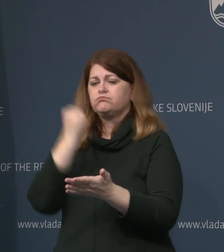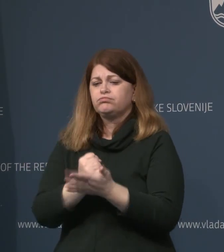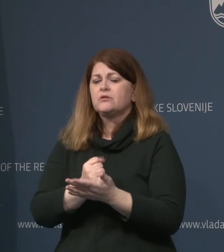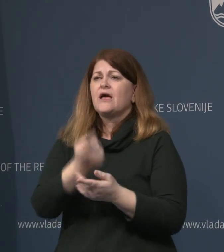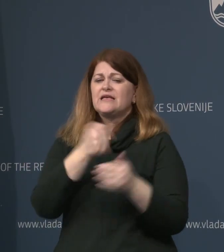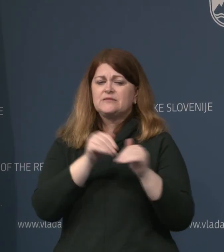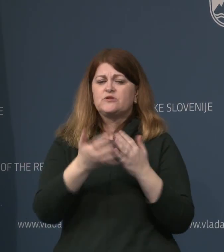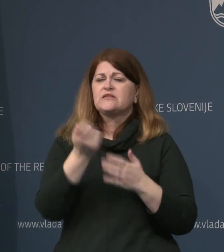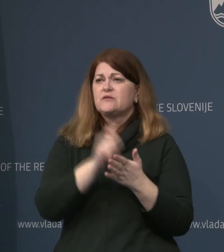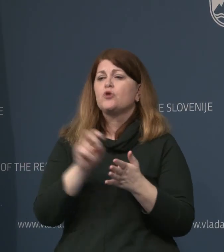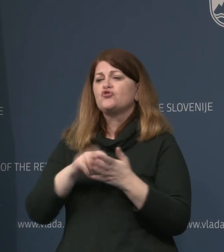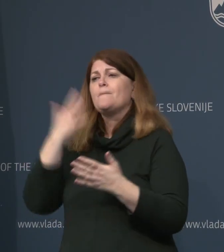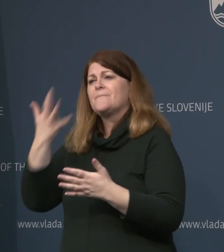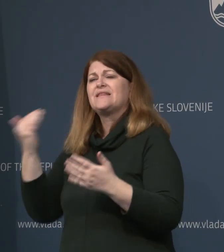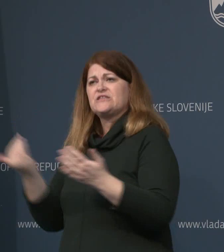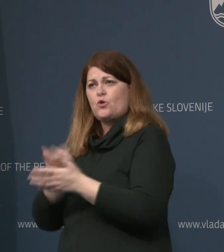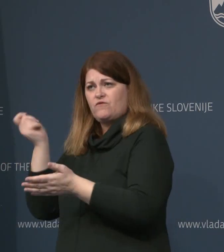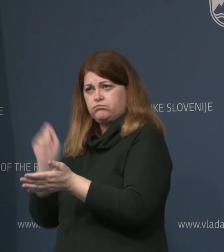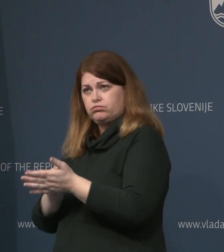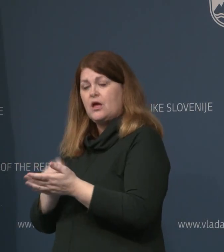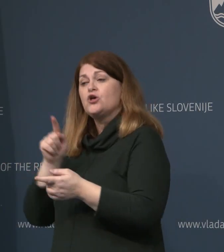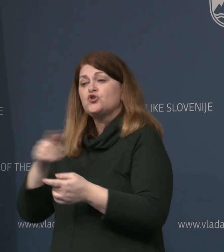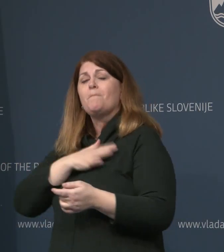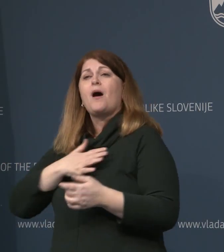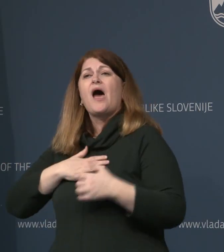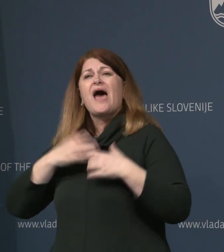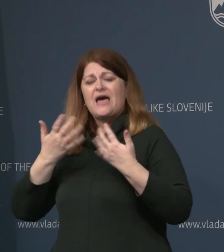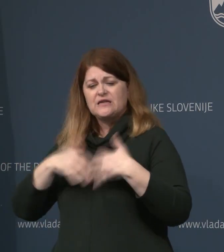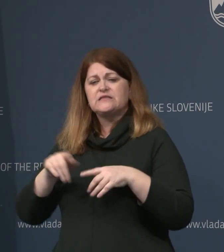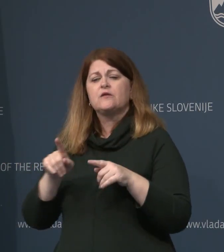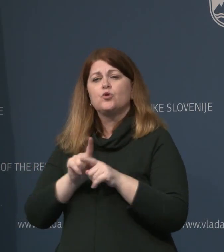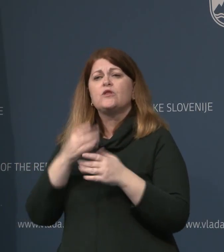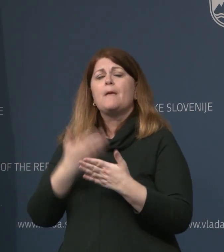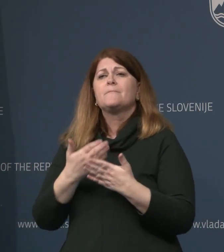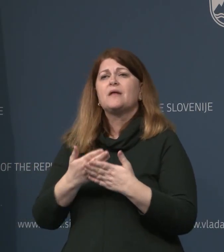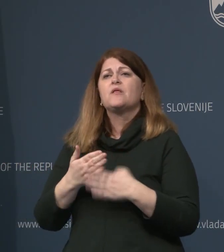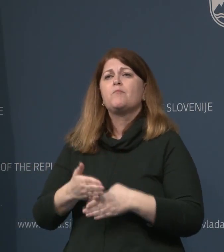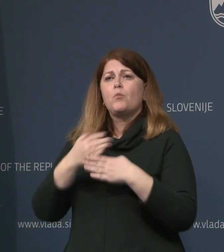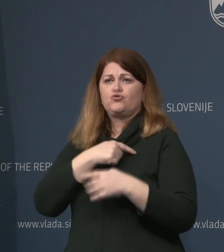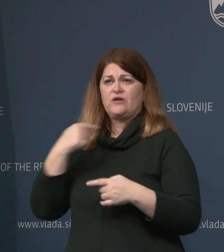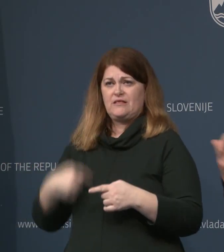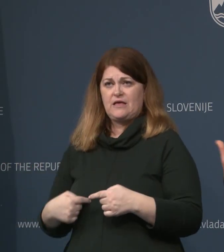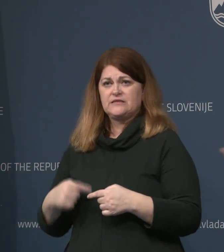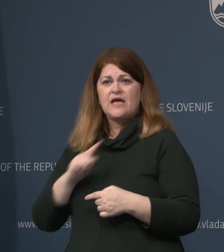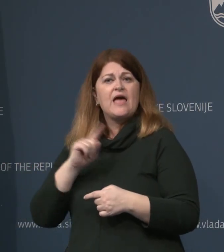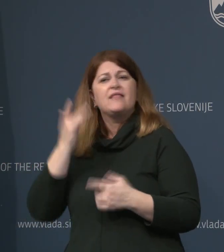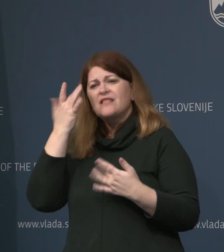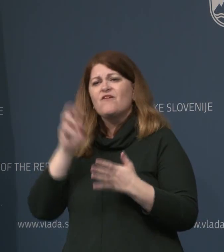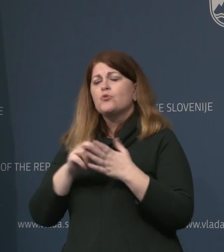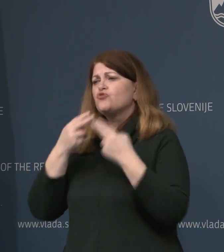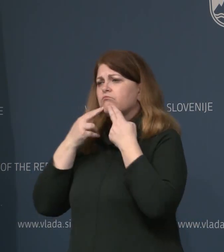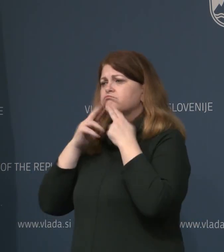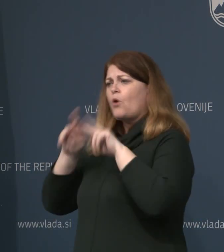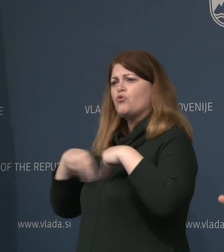strani ministrstva za nabavo 50 novih in so pa respiratorjev tudi predmet pomoči Kitajske. Ni pa še, ne vemo še